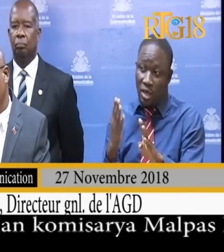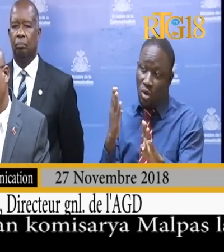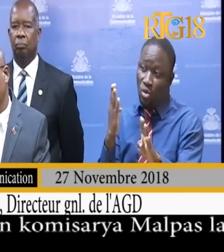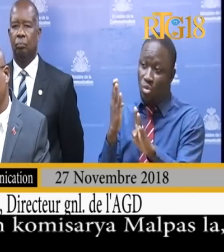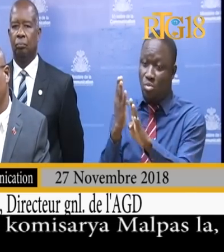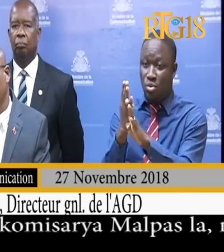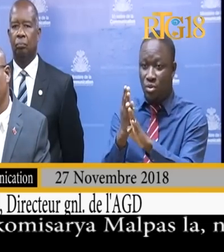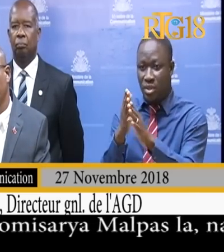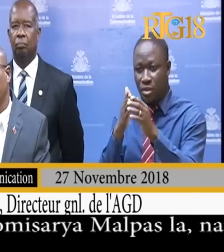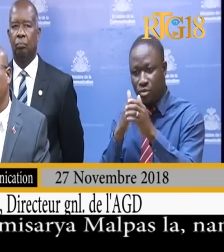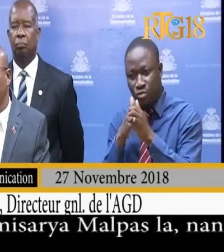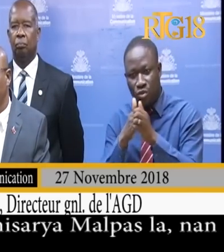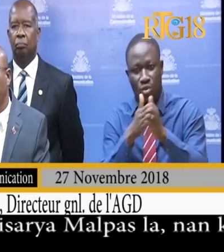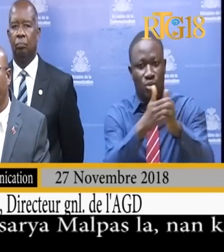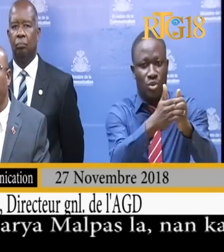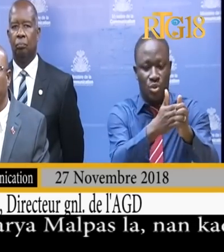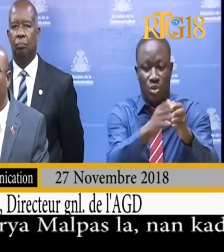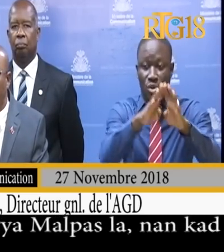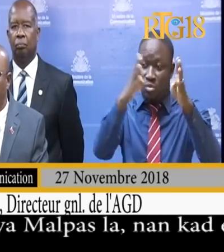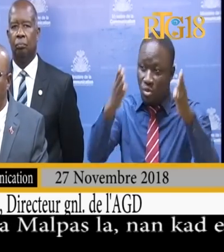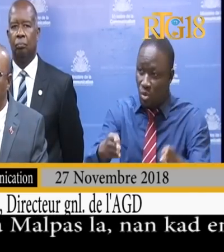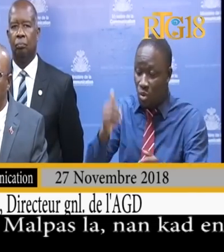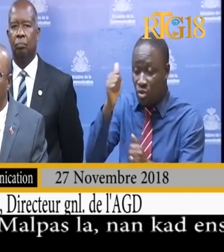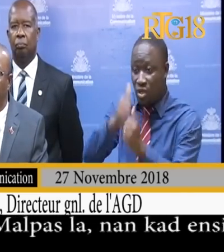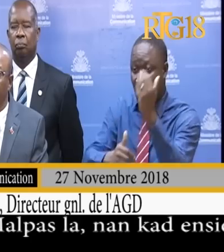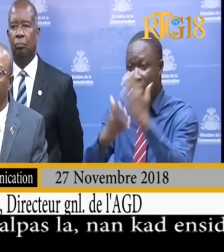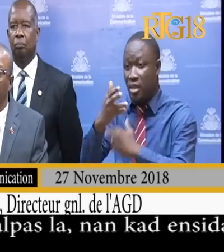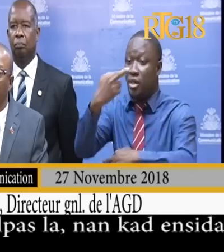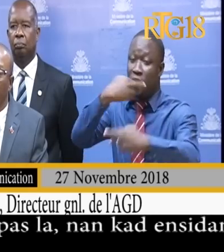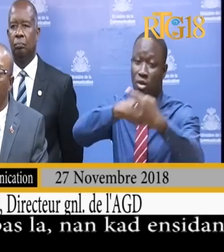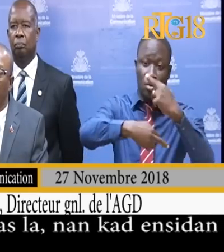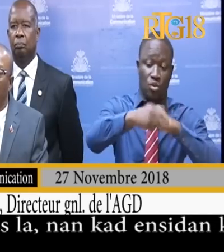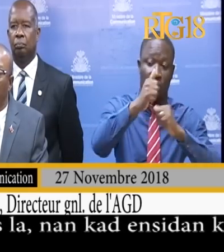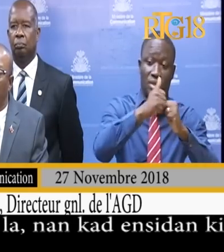au travail chaque matin et qui retournent avec eux chaque après-midi.